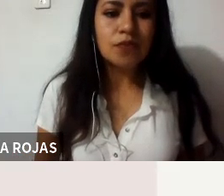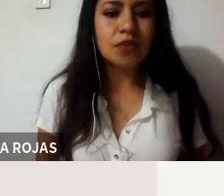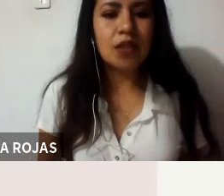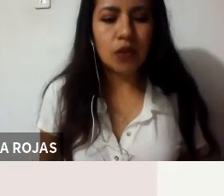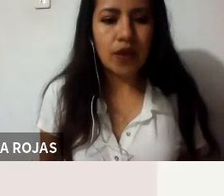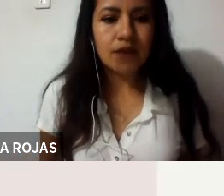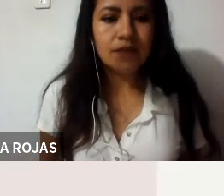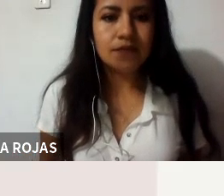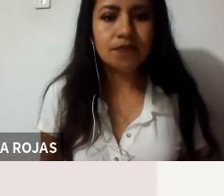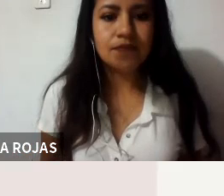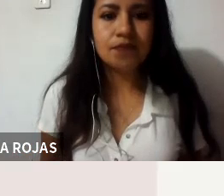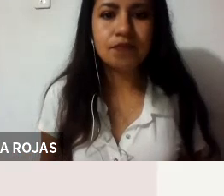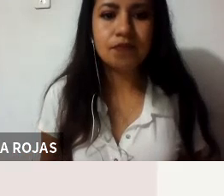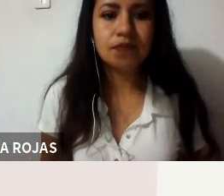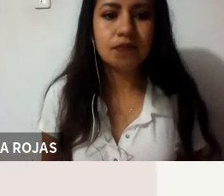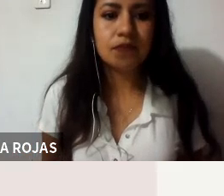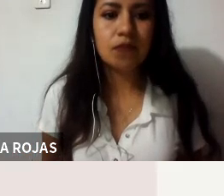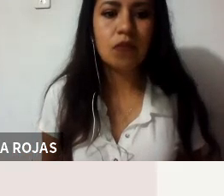Saludo, saludar.